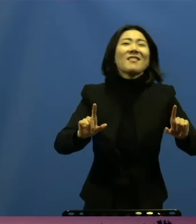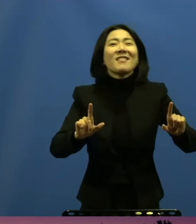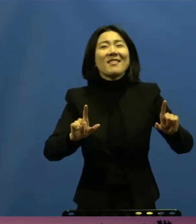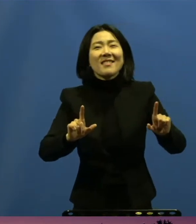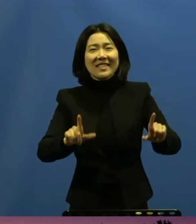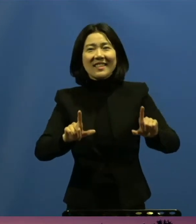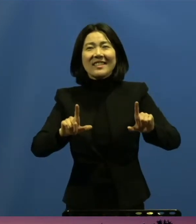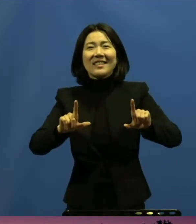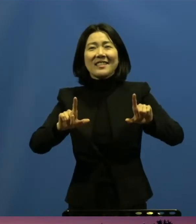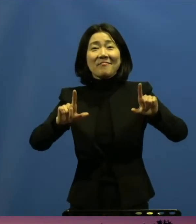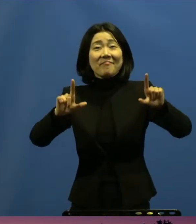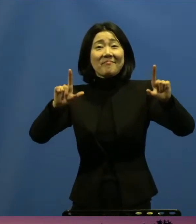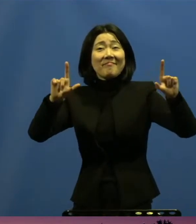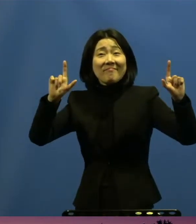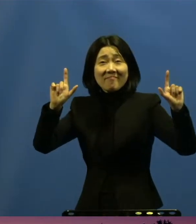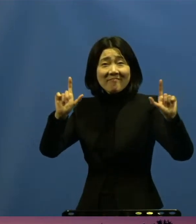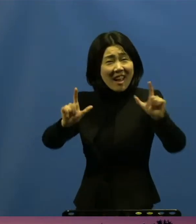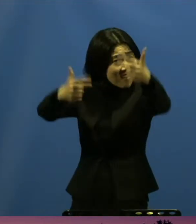뒤돌아서지